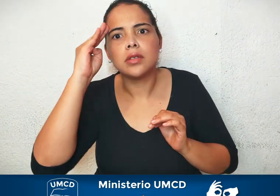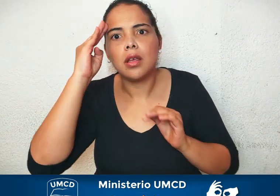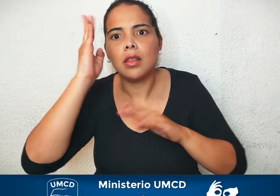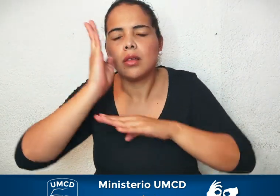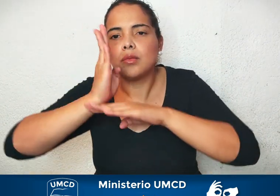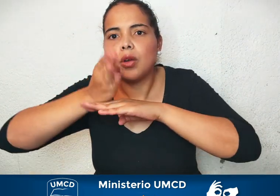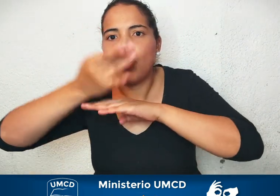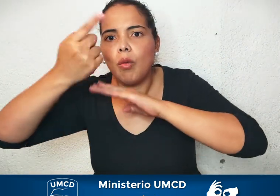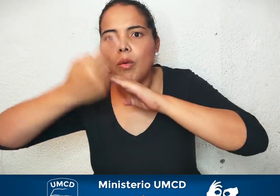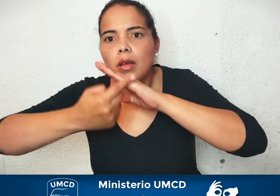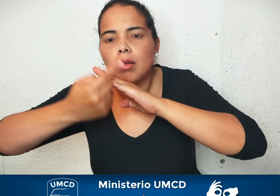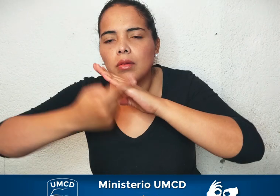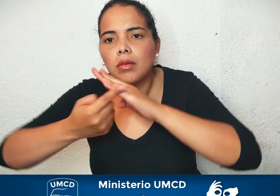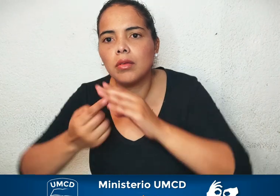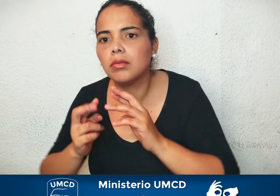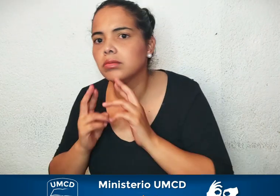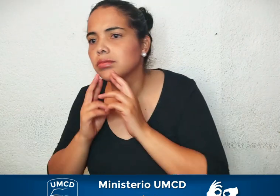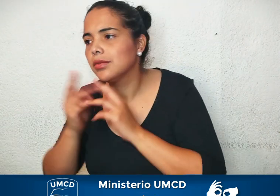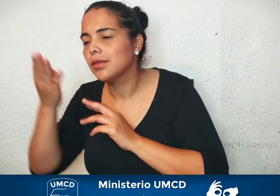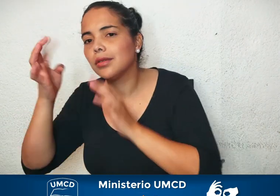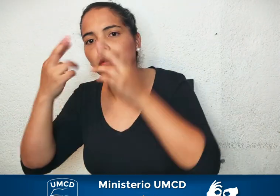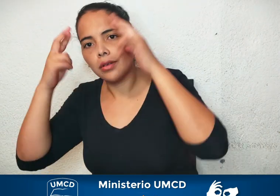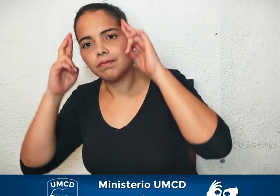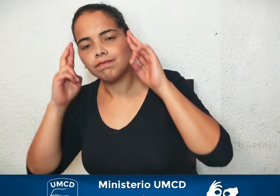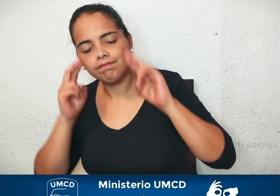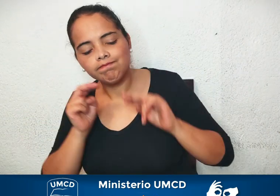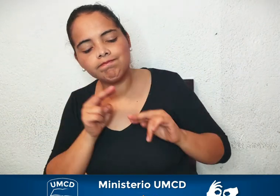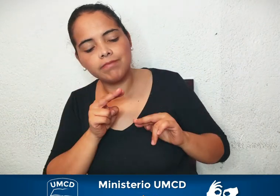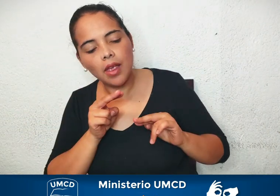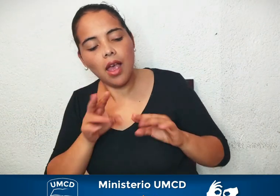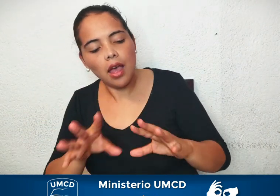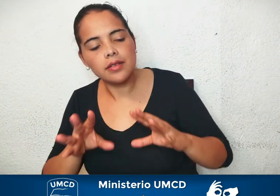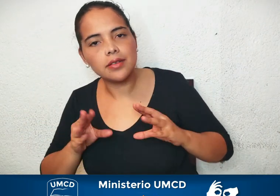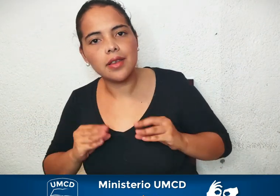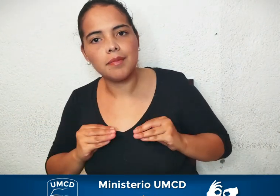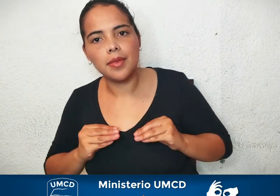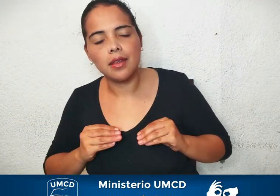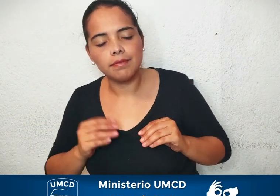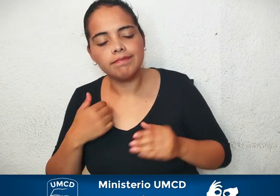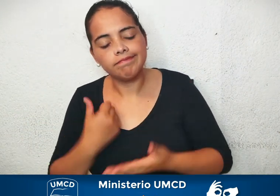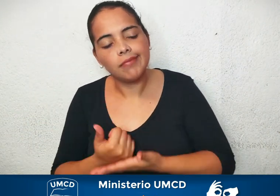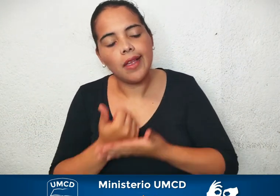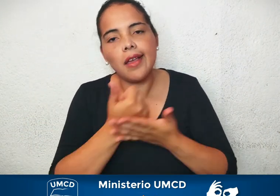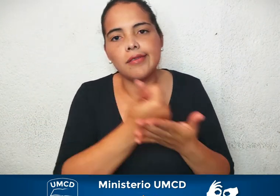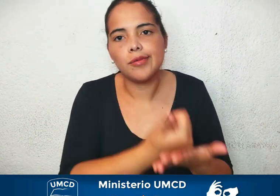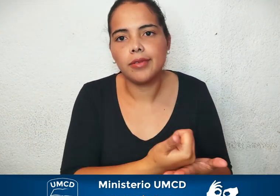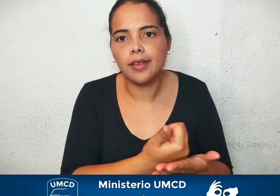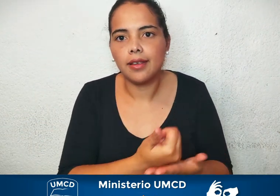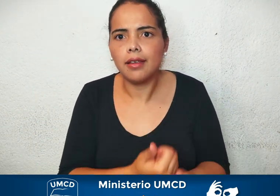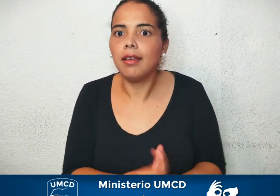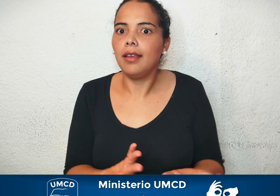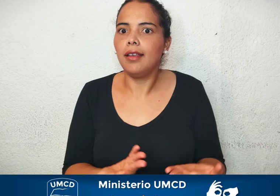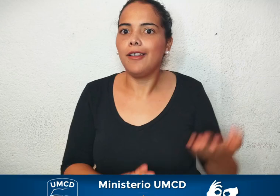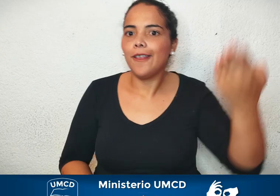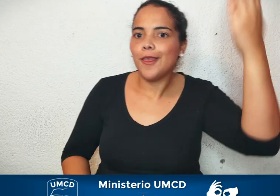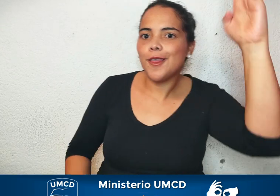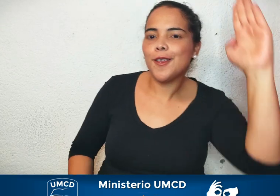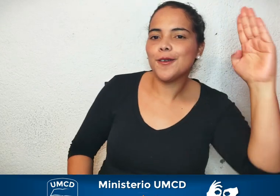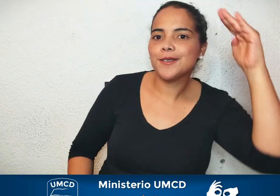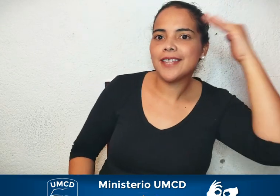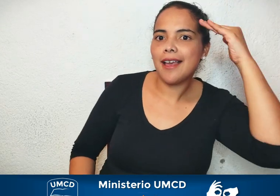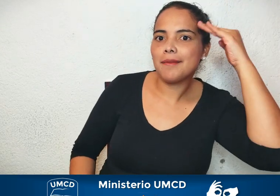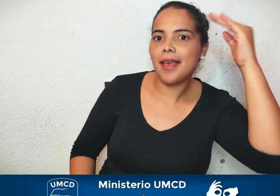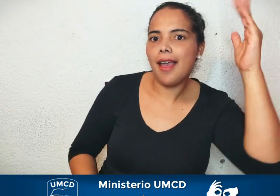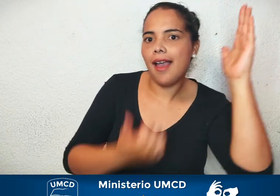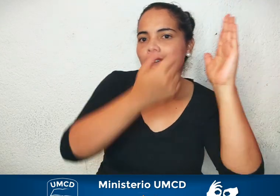corazón de Artajerjes y el rey le concede todo. Y como nos dice en el versículo, que